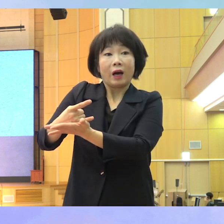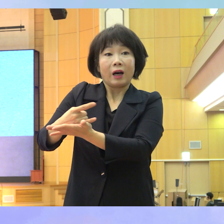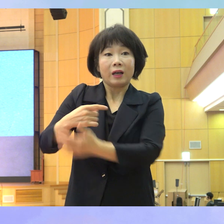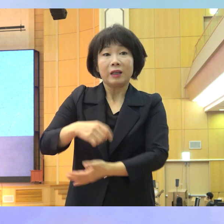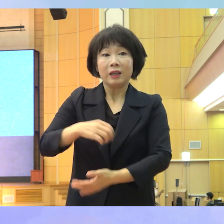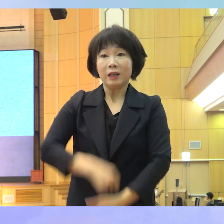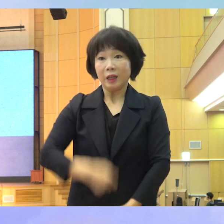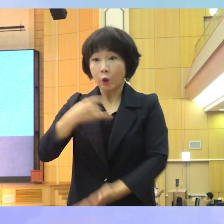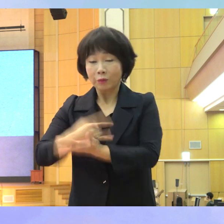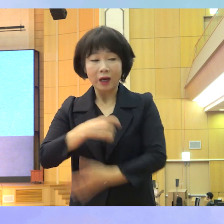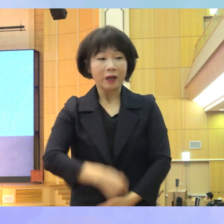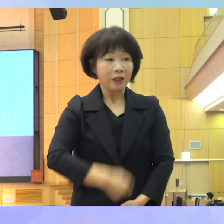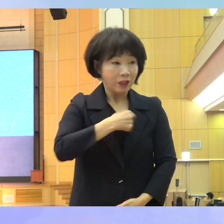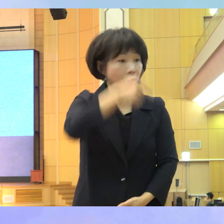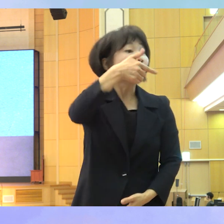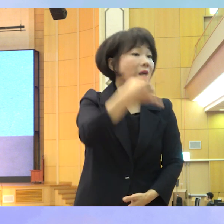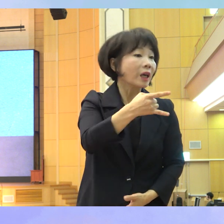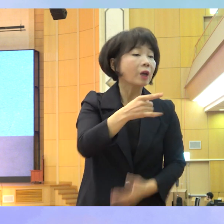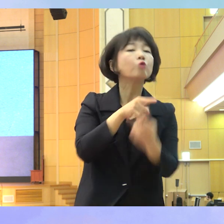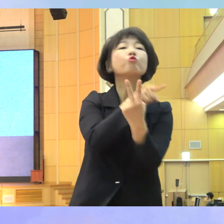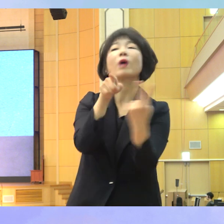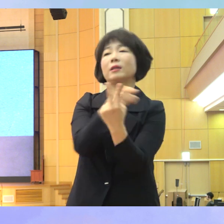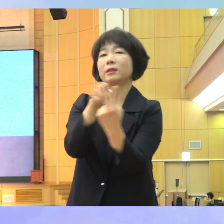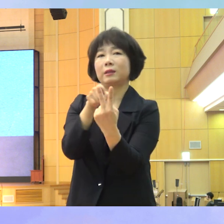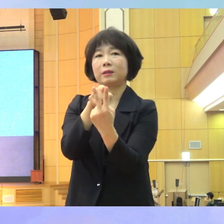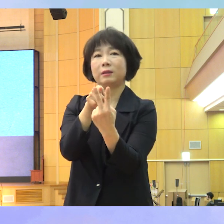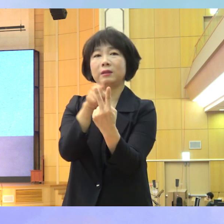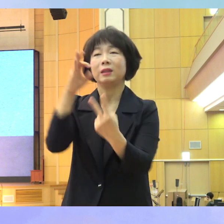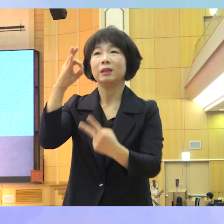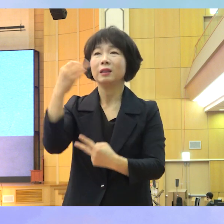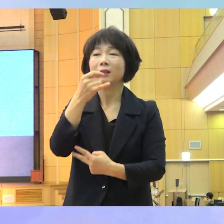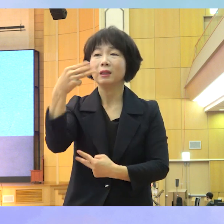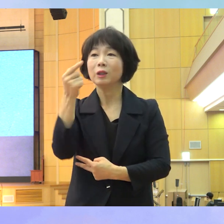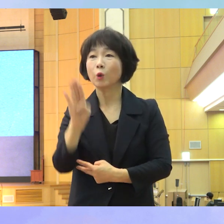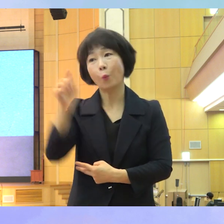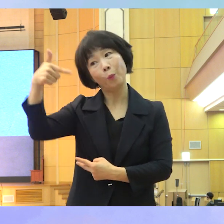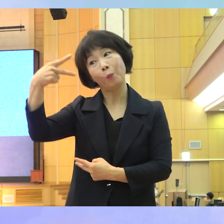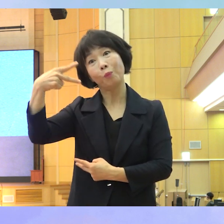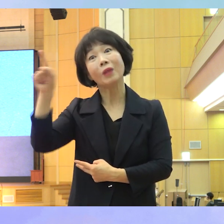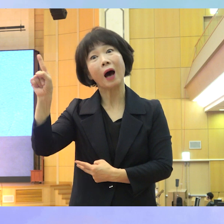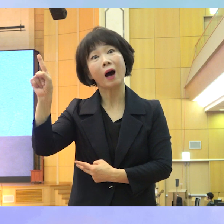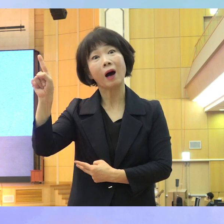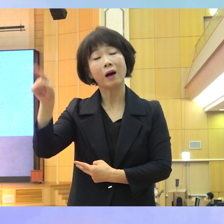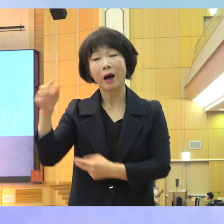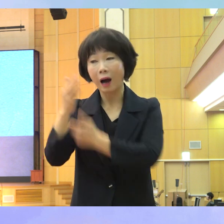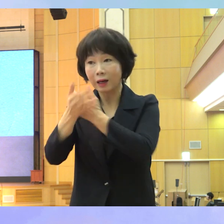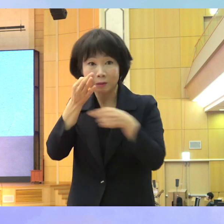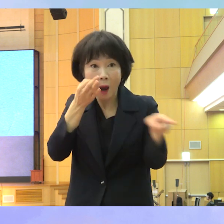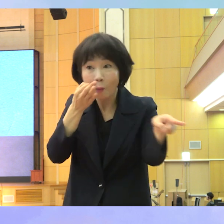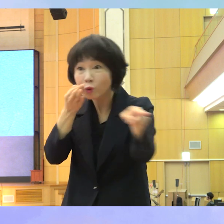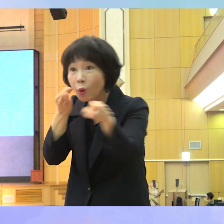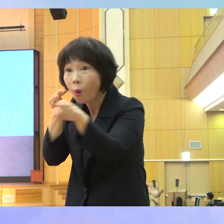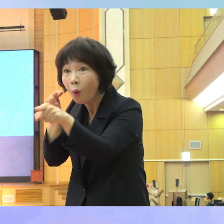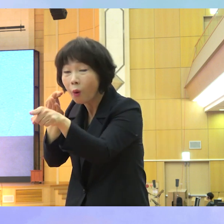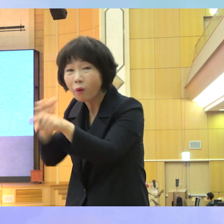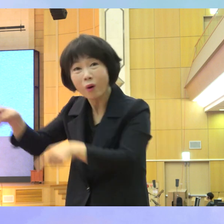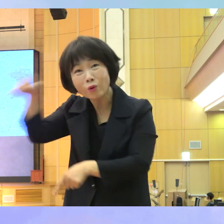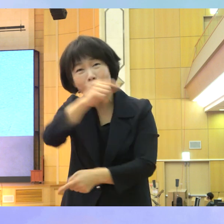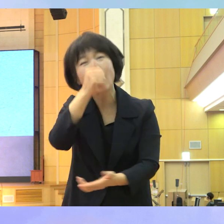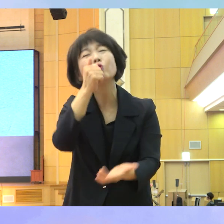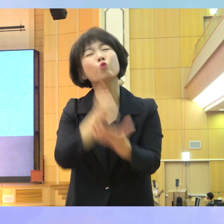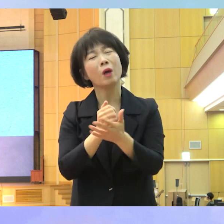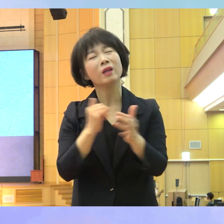의롭게로 두 가지로 크게 나눌 수 있어요. 의롭다는 뭐예요? 방금 전에 칭의. 아, 너는 아무것도